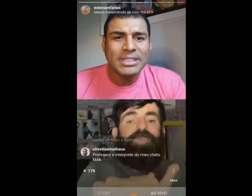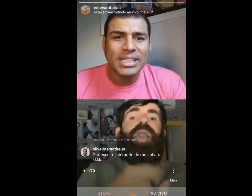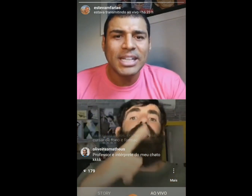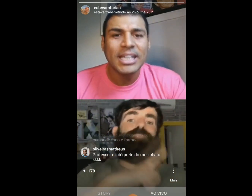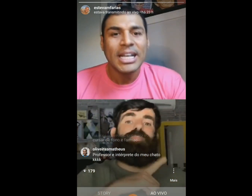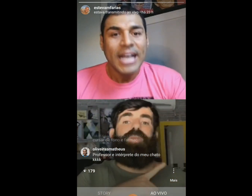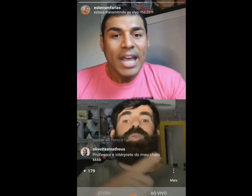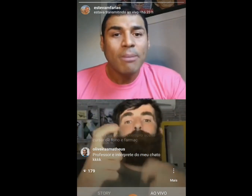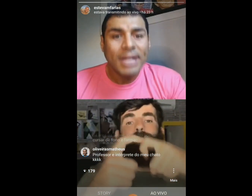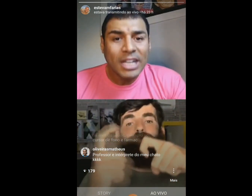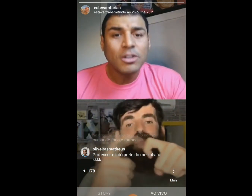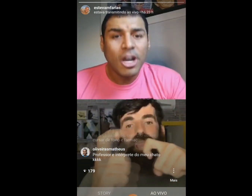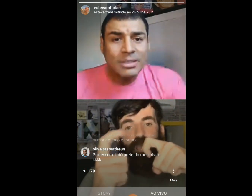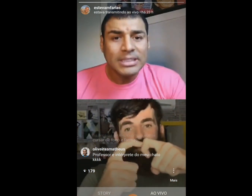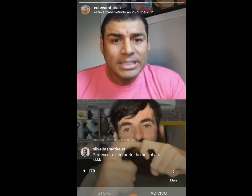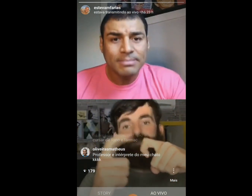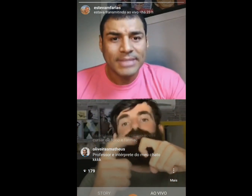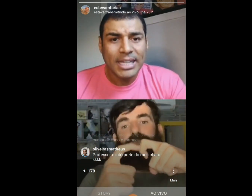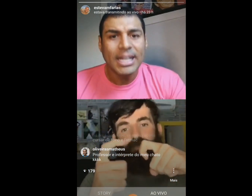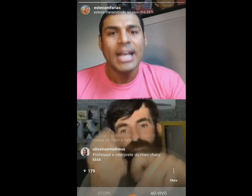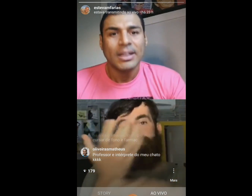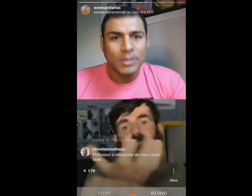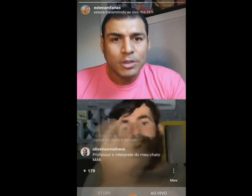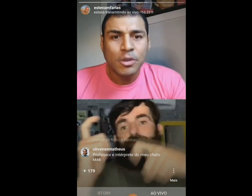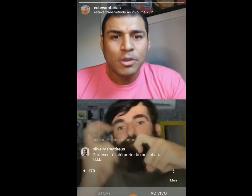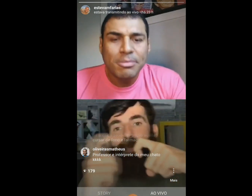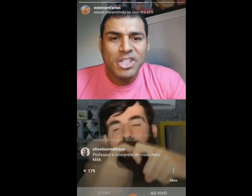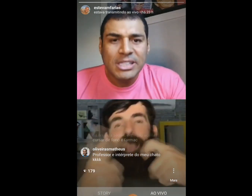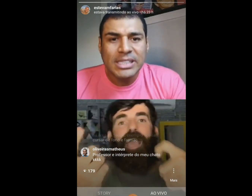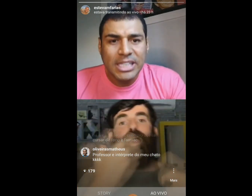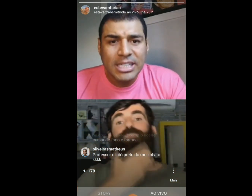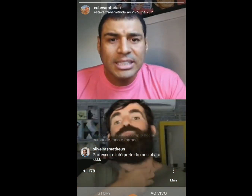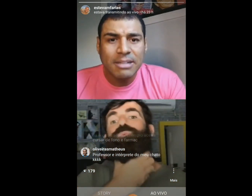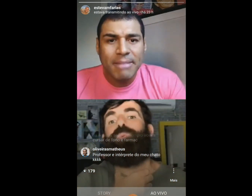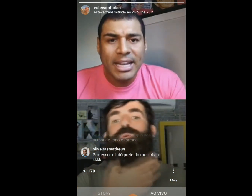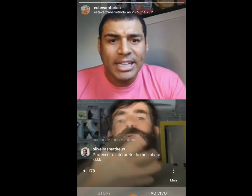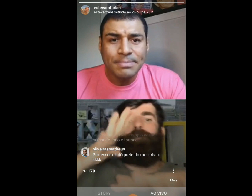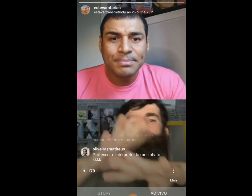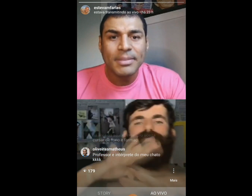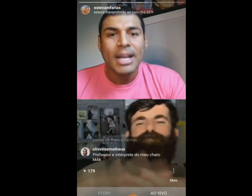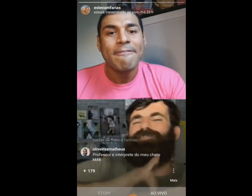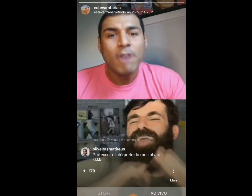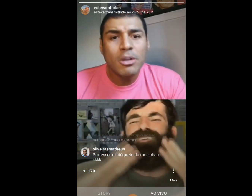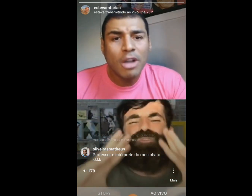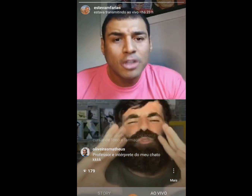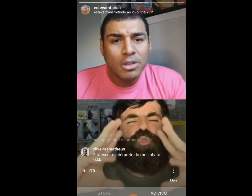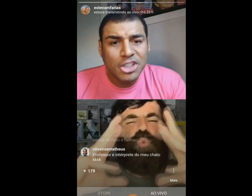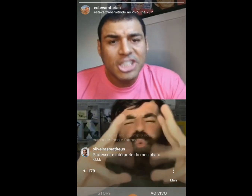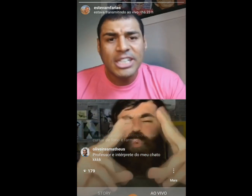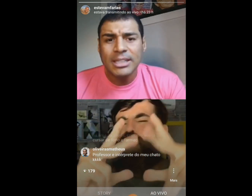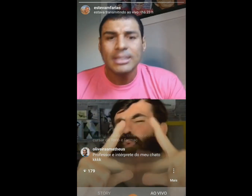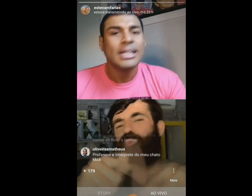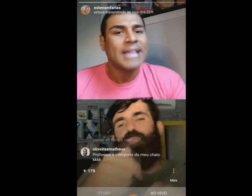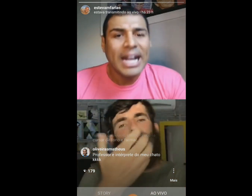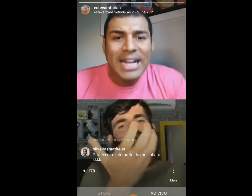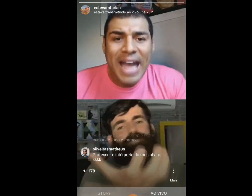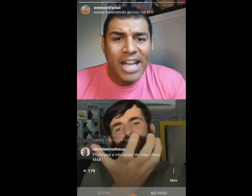tem obrigatoriedade para os médicos, sim, nessa disciplina. Medicina, fonoaudiologia, matemática, em todos